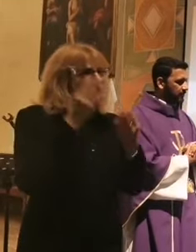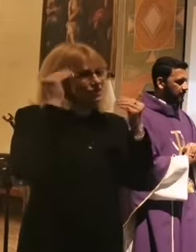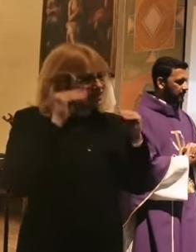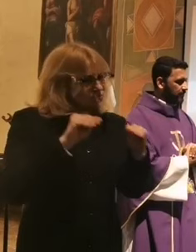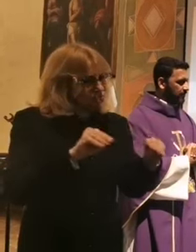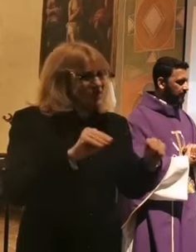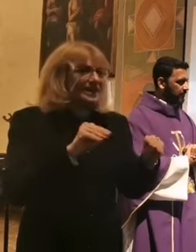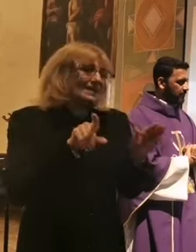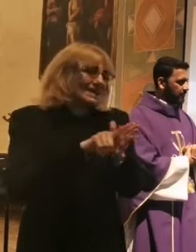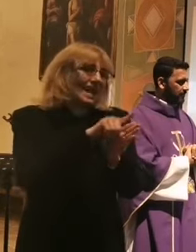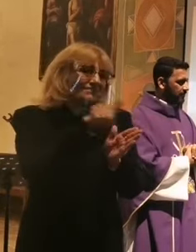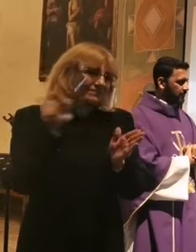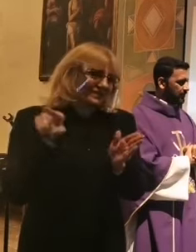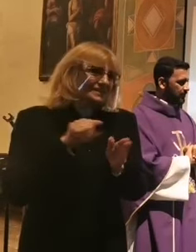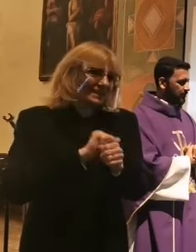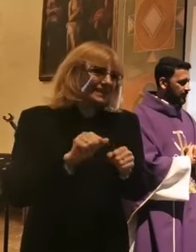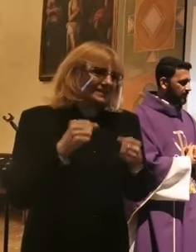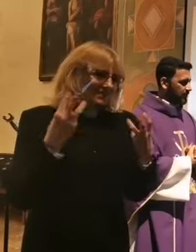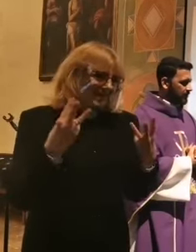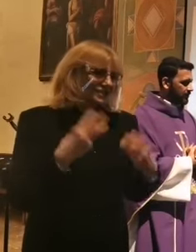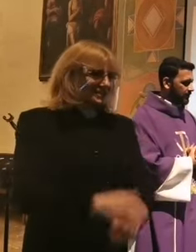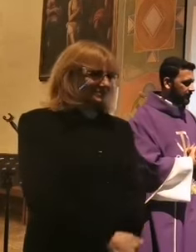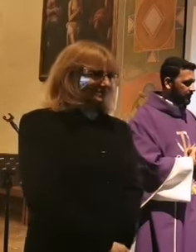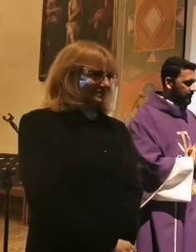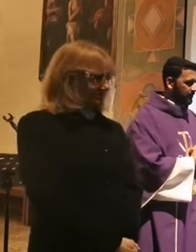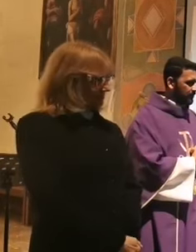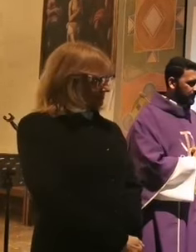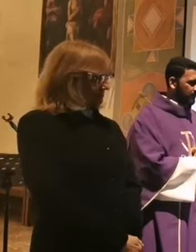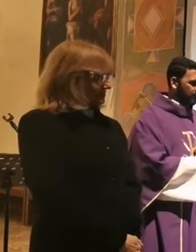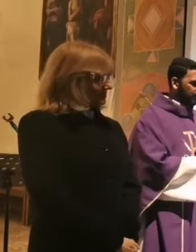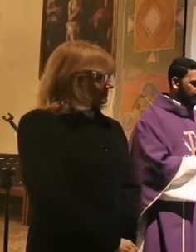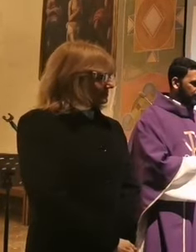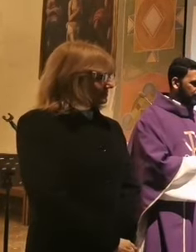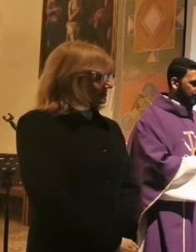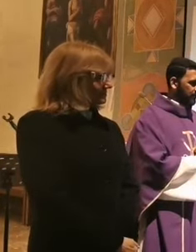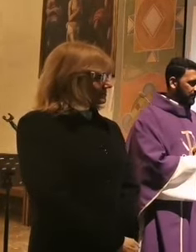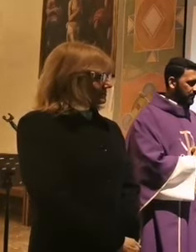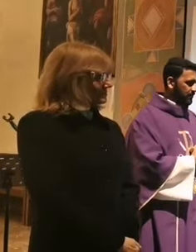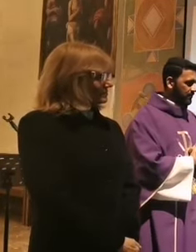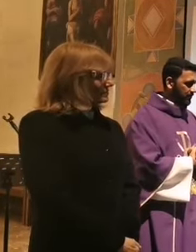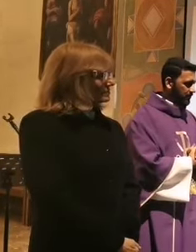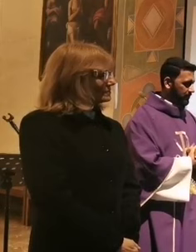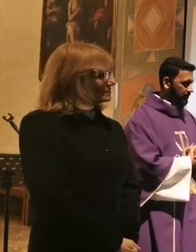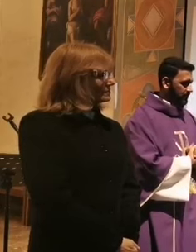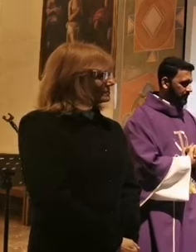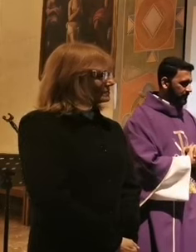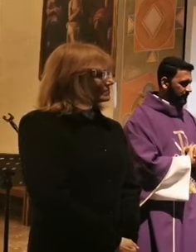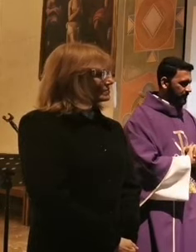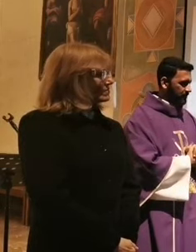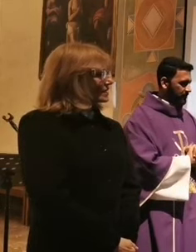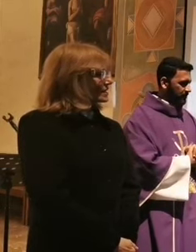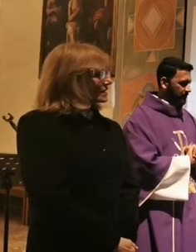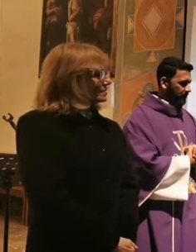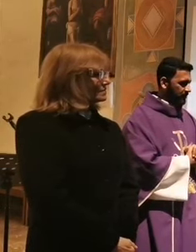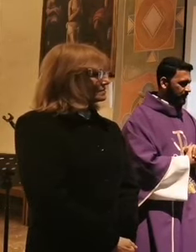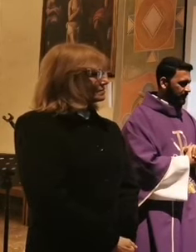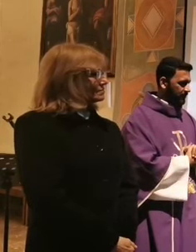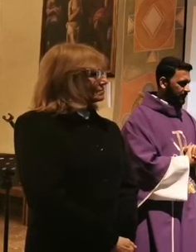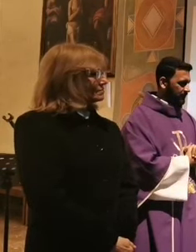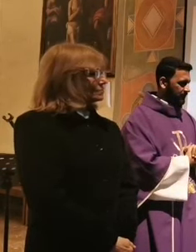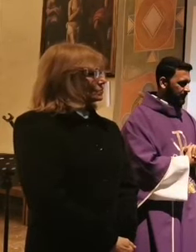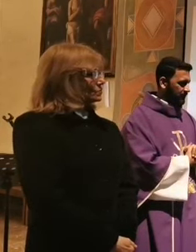Niego. A bardzo często my myślimy, że ktoś przychodzi do kościoła, a to jest inna religia i się